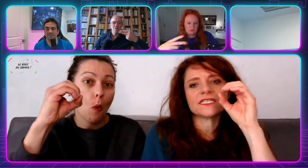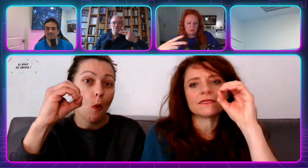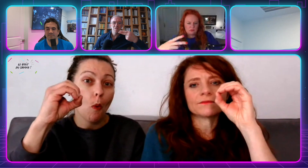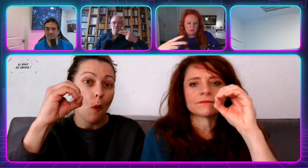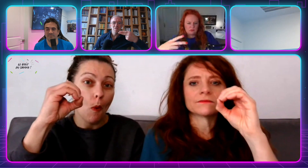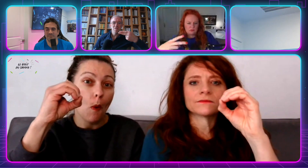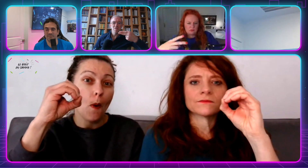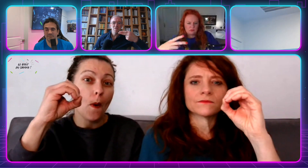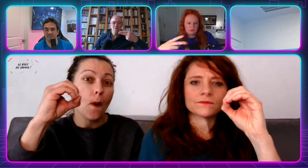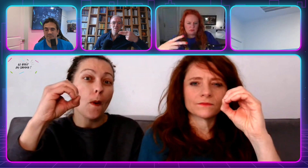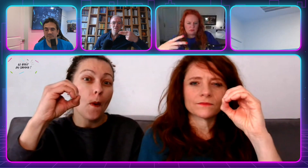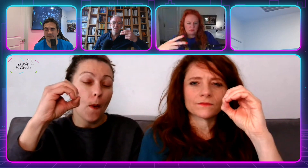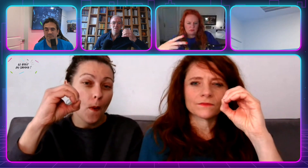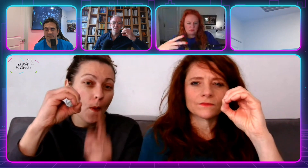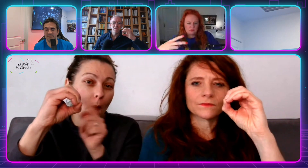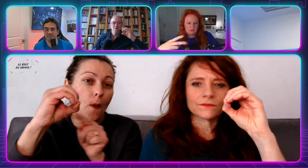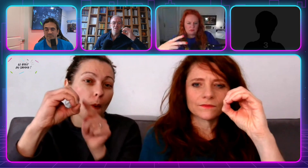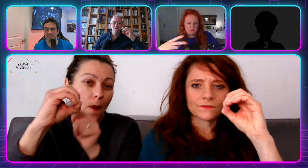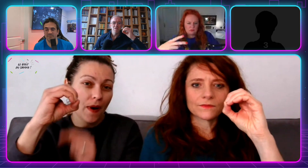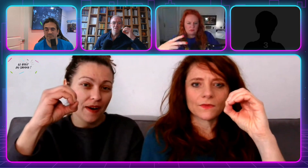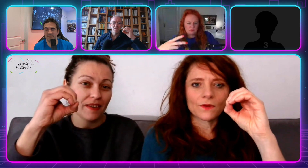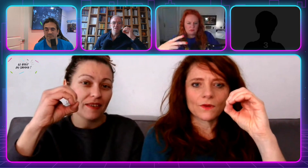O, c'est facile.